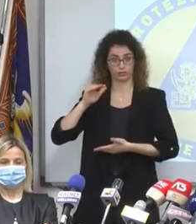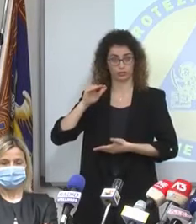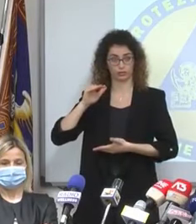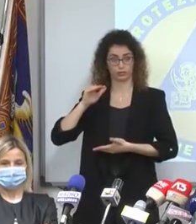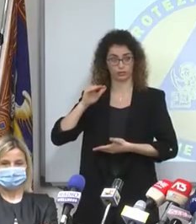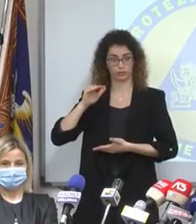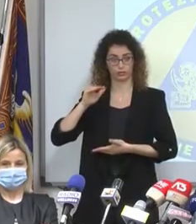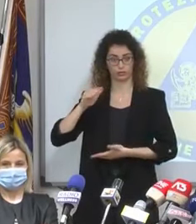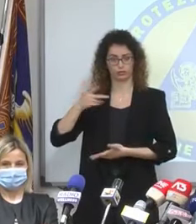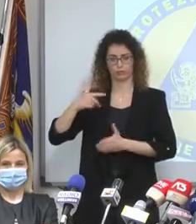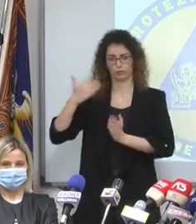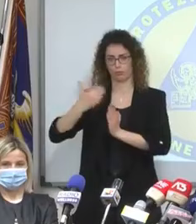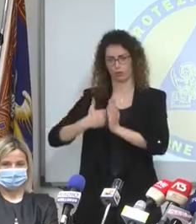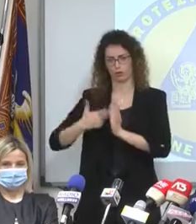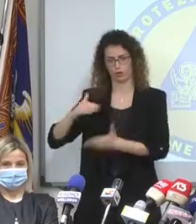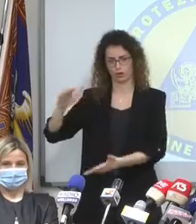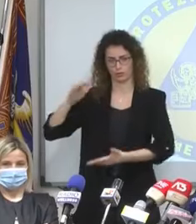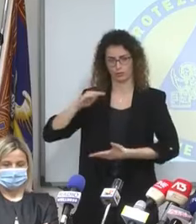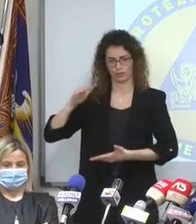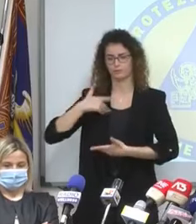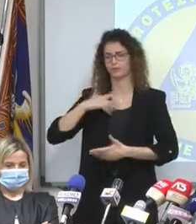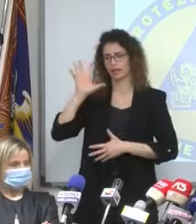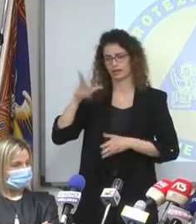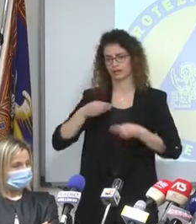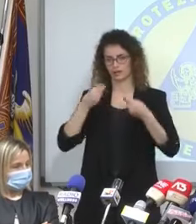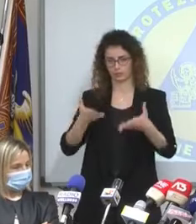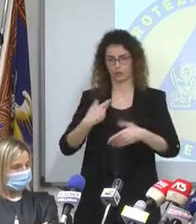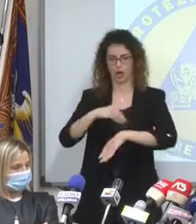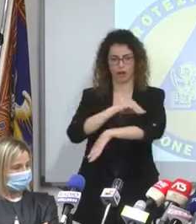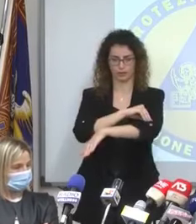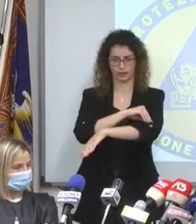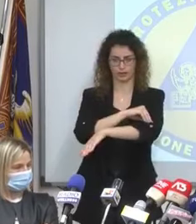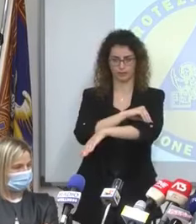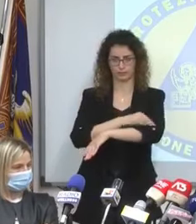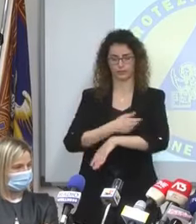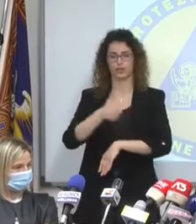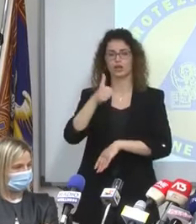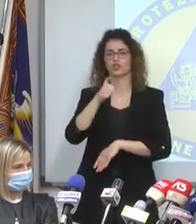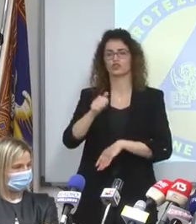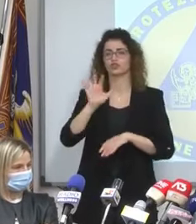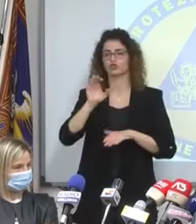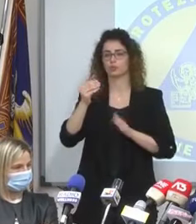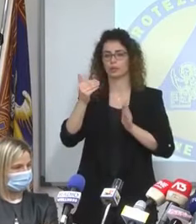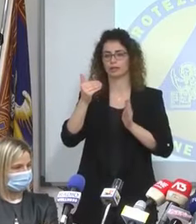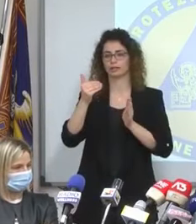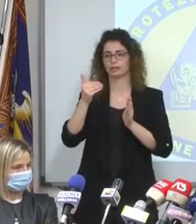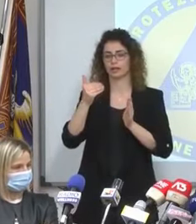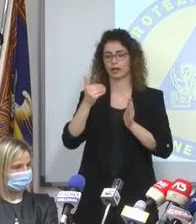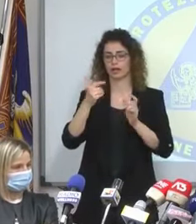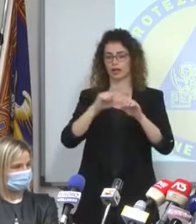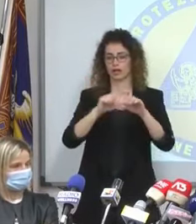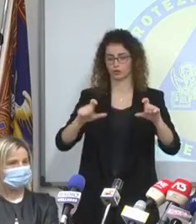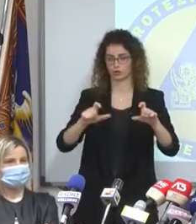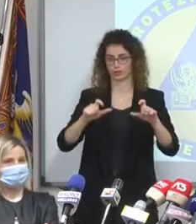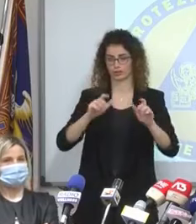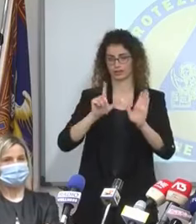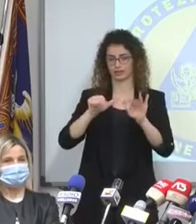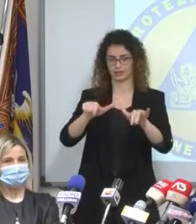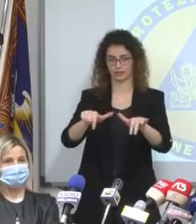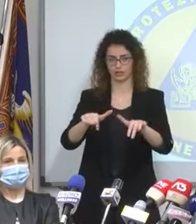forniture programmate. Però vi faccio l'esempio di aprile: se mettiamo 150 dosi a settimana, sono 600.000